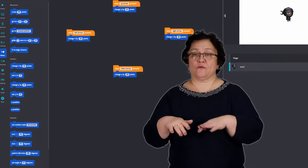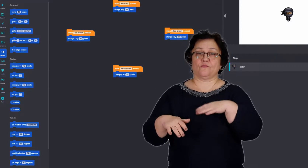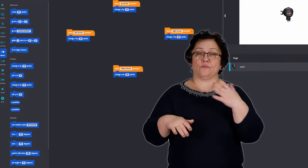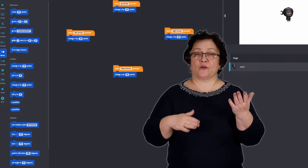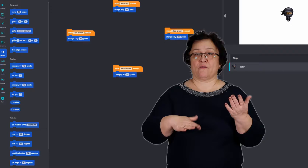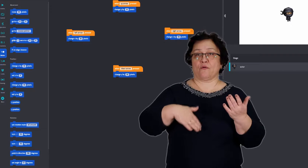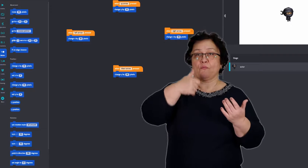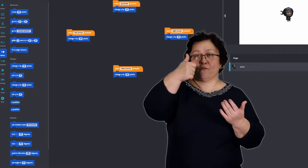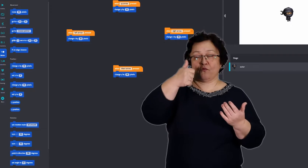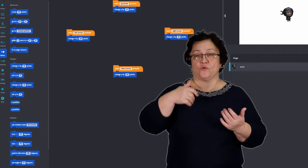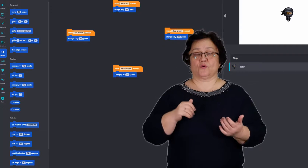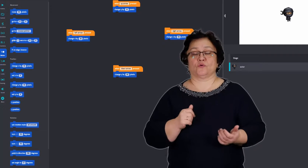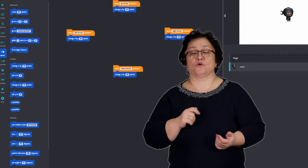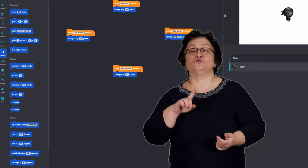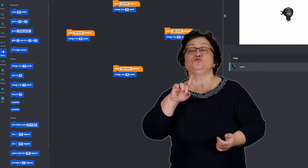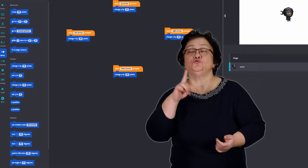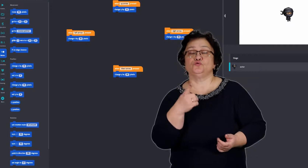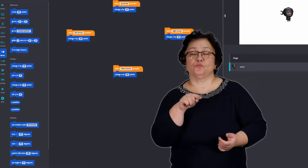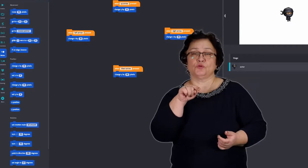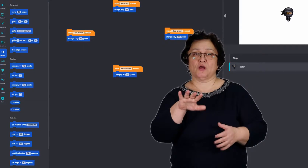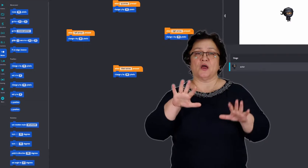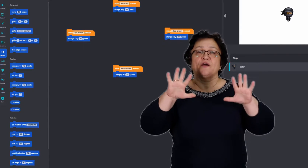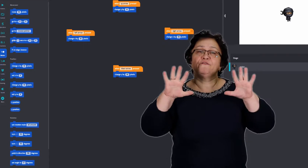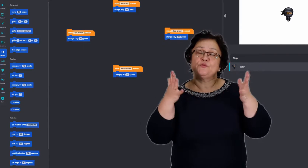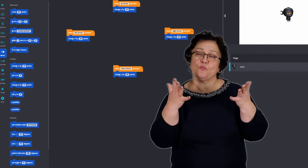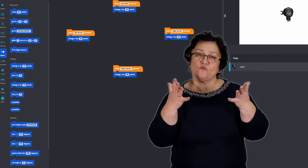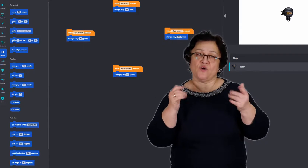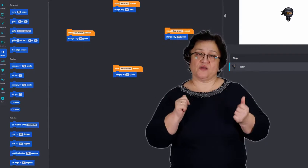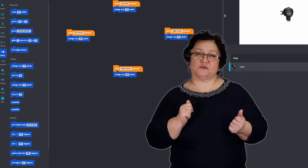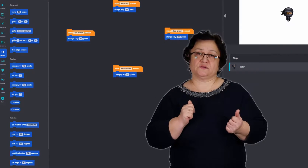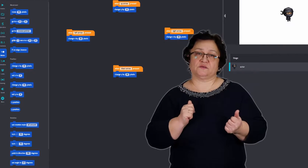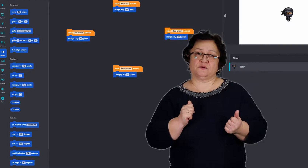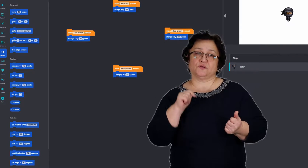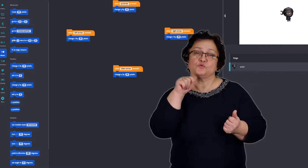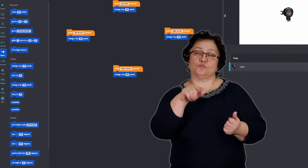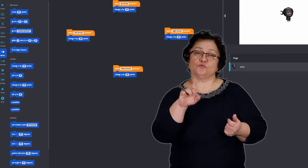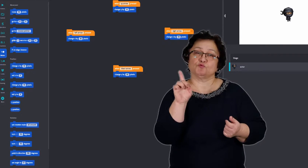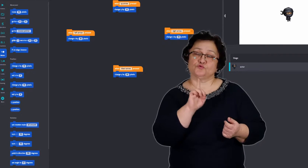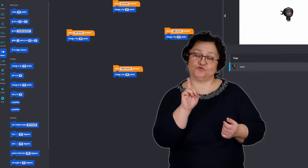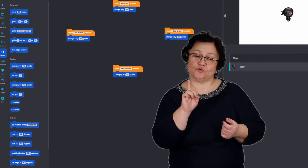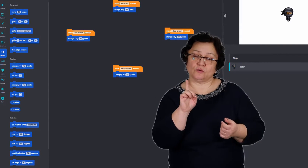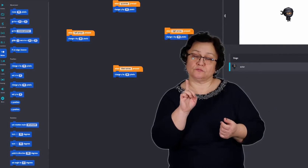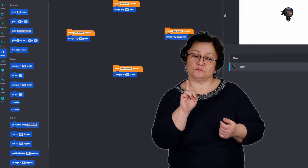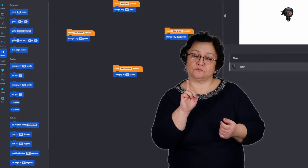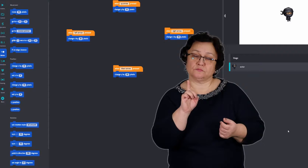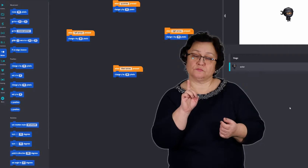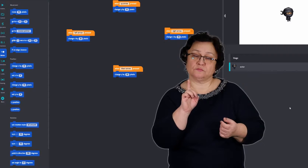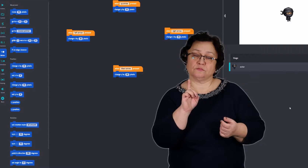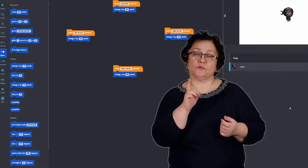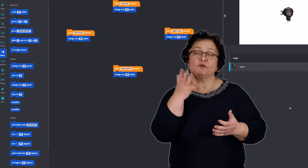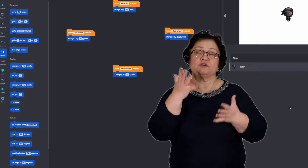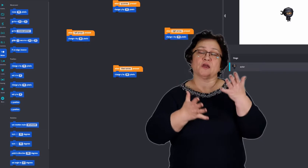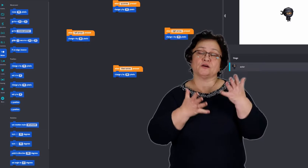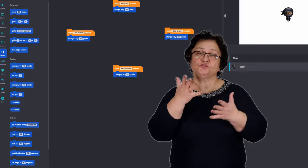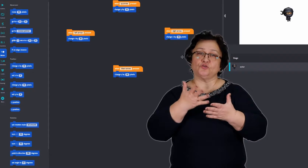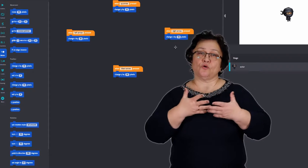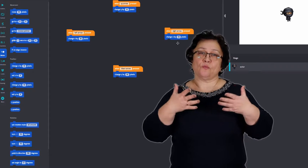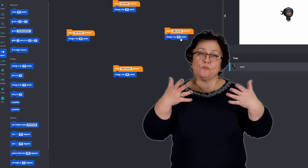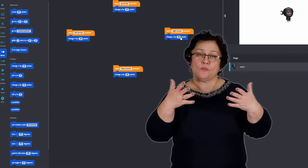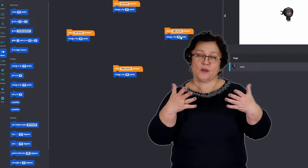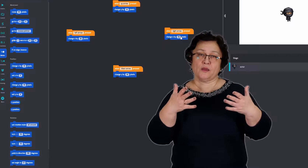вгору. Чому так відбувається? Тому що, якщо ми